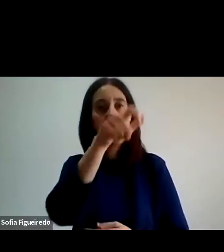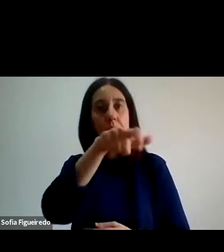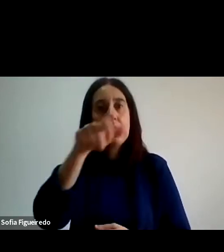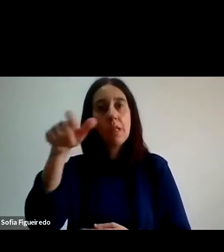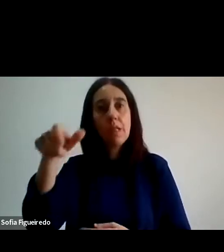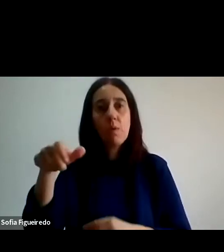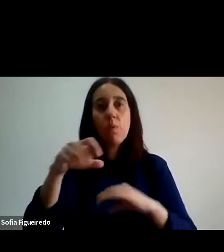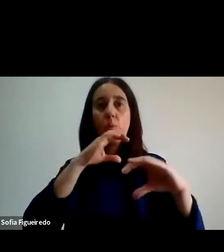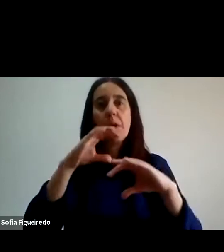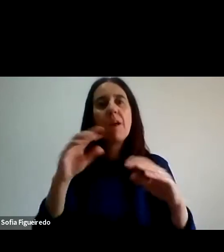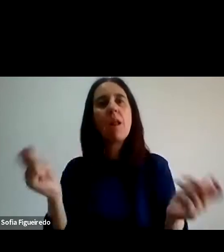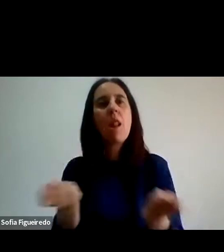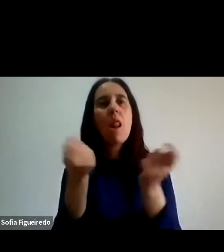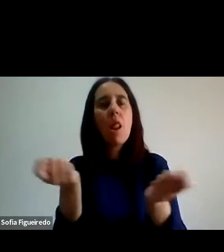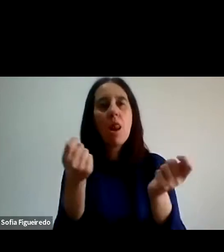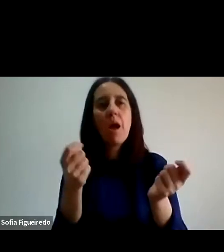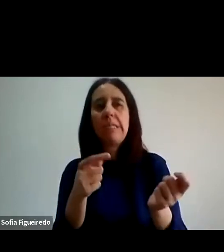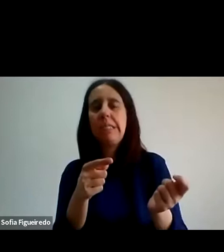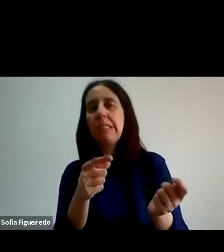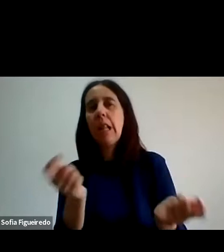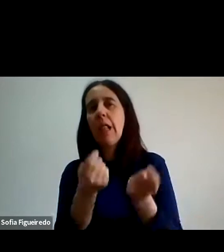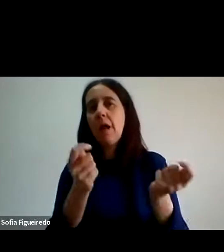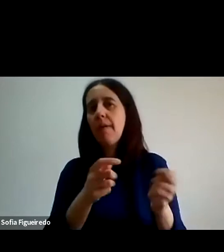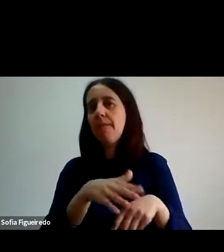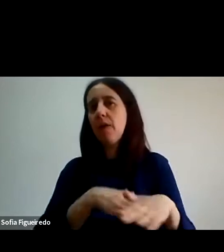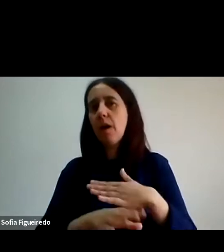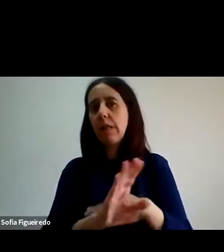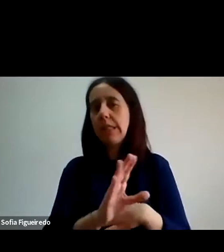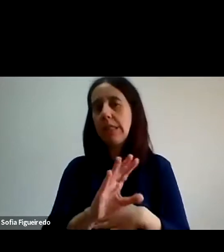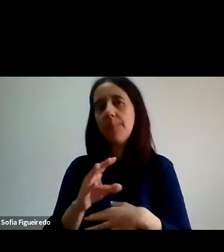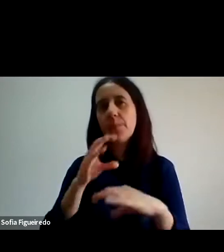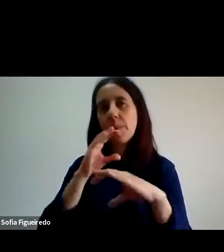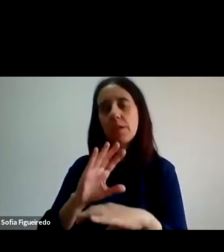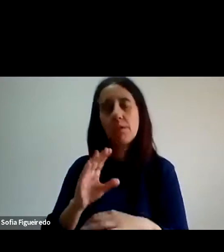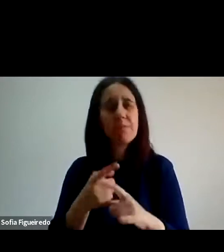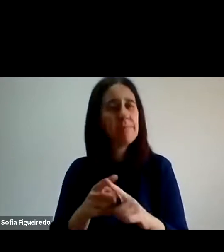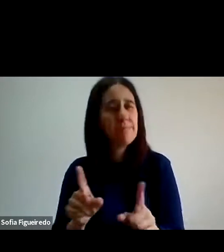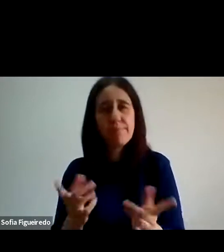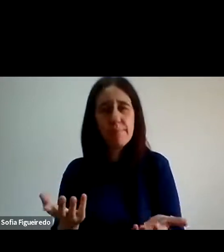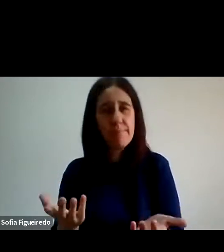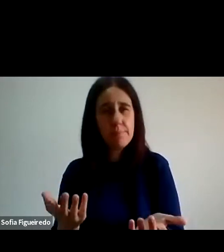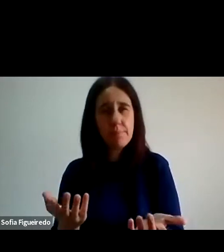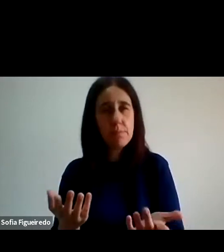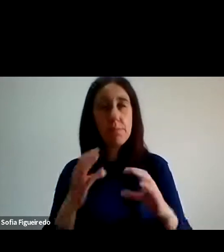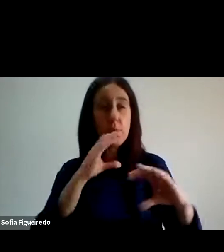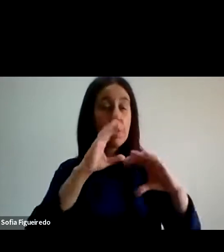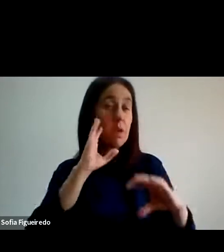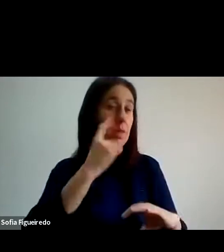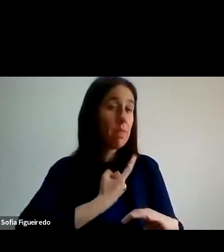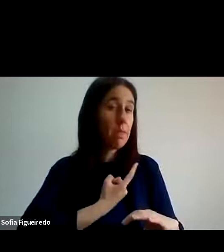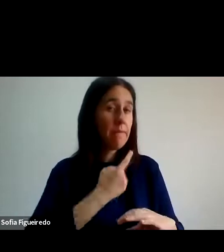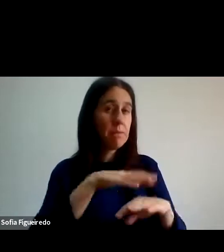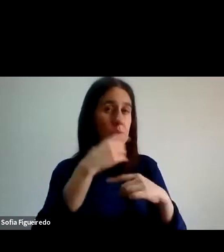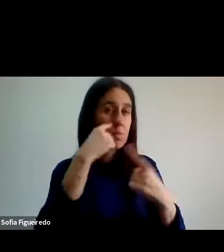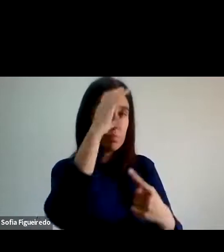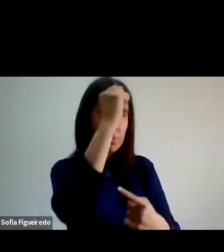é propaganda. E, portanto, não vamos fazer propaganda para não comunicar. Ora, são coisas muito diferentes. Comunicar é um dever da administração pública.